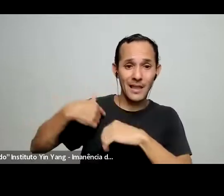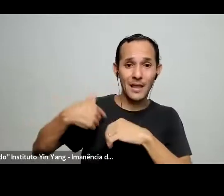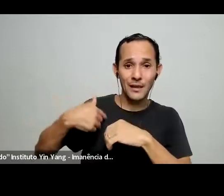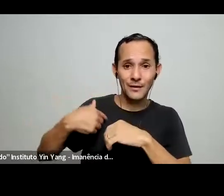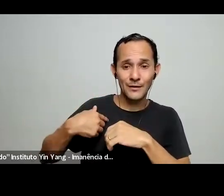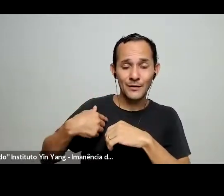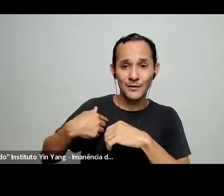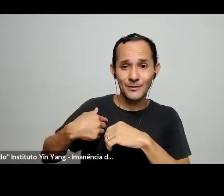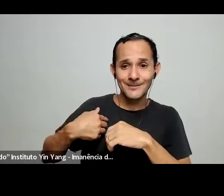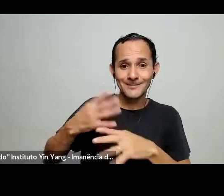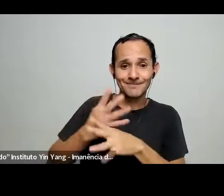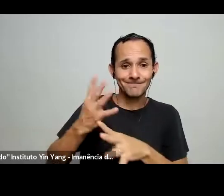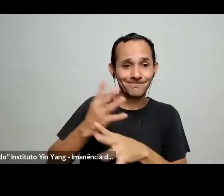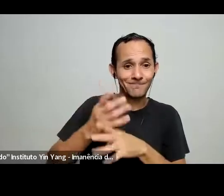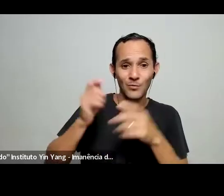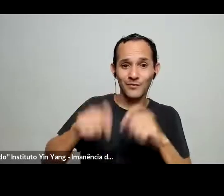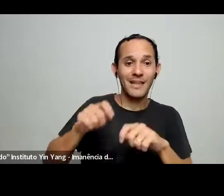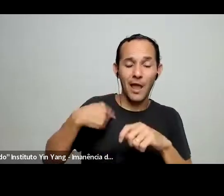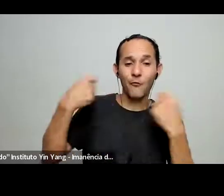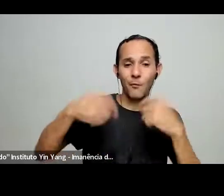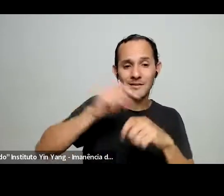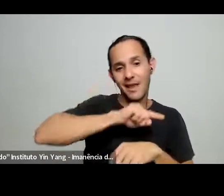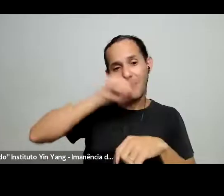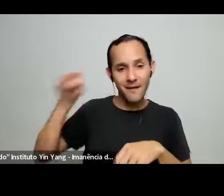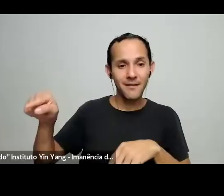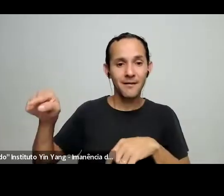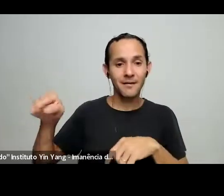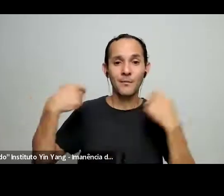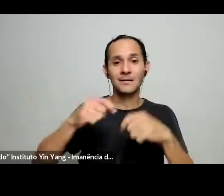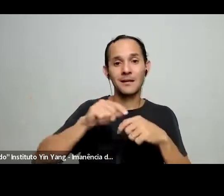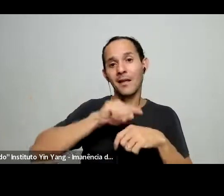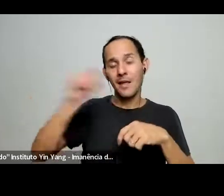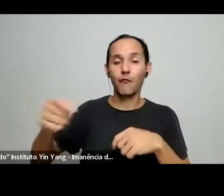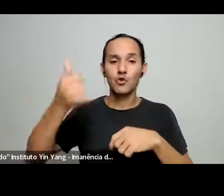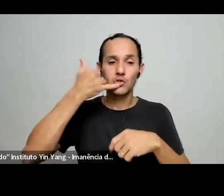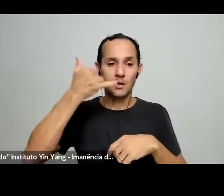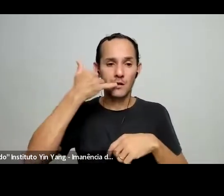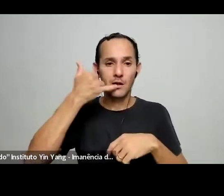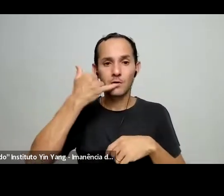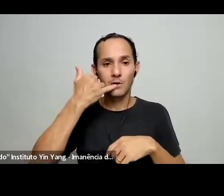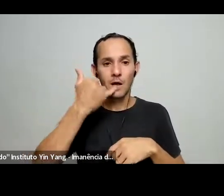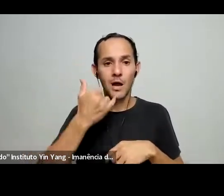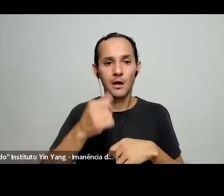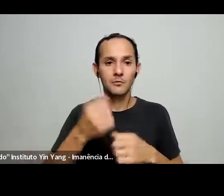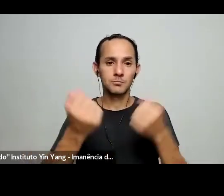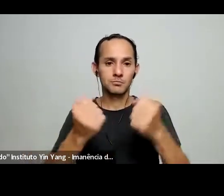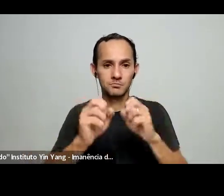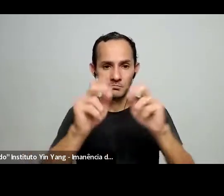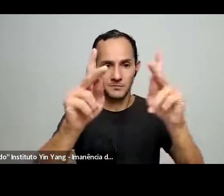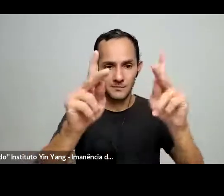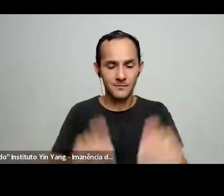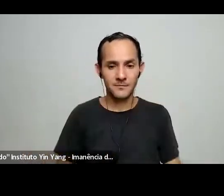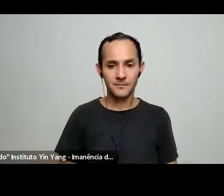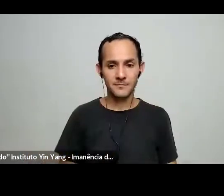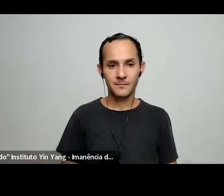pouco lá, mas eu não vou poder segurar mais, tá? Então eu vou sair, vou entrar do celular e vou acompanhando pelo caminho, tá bom?